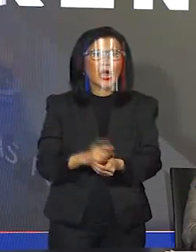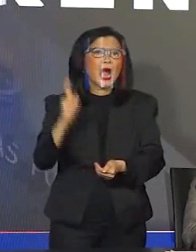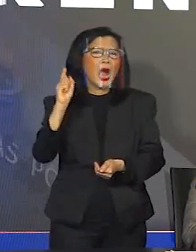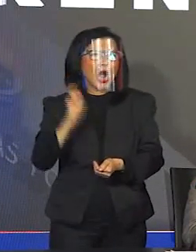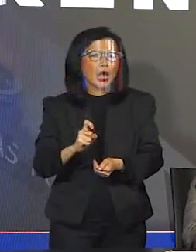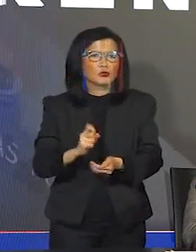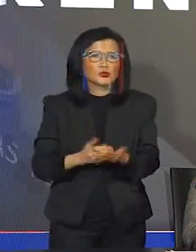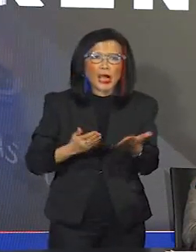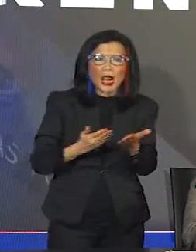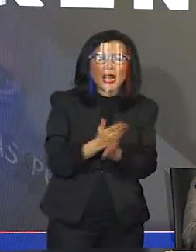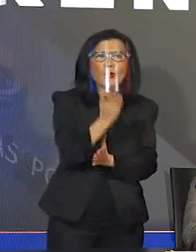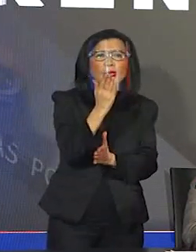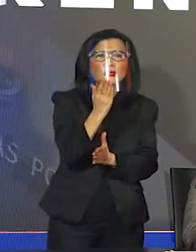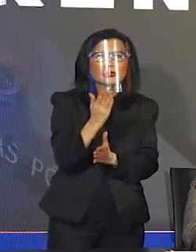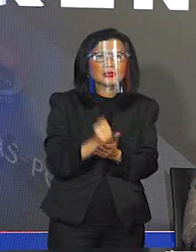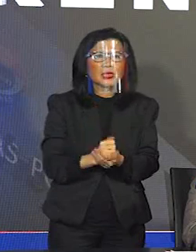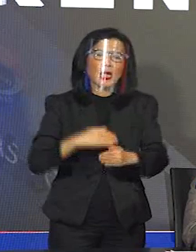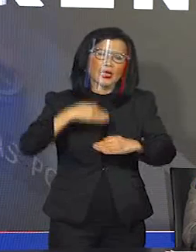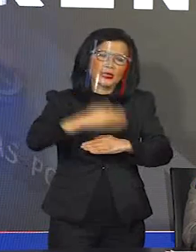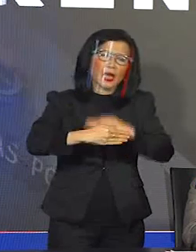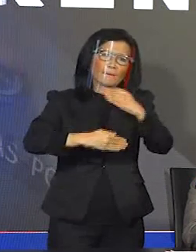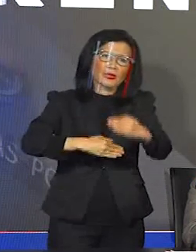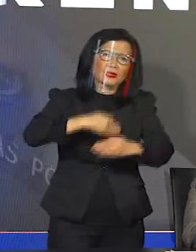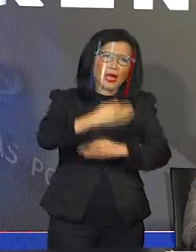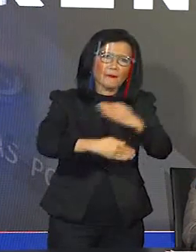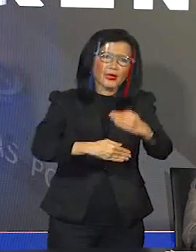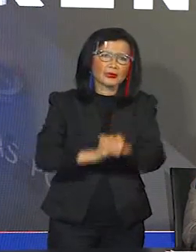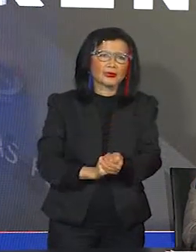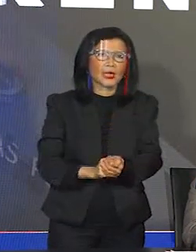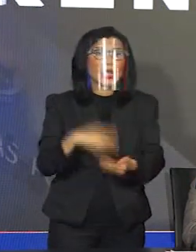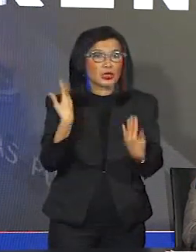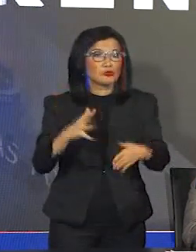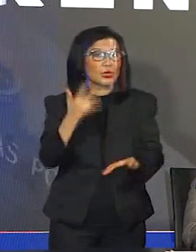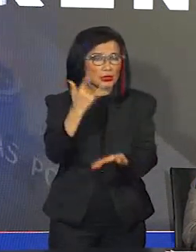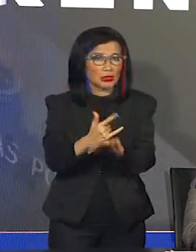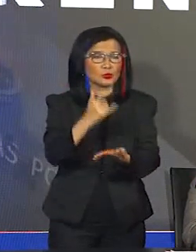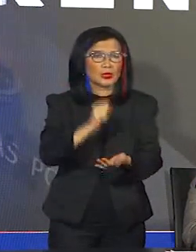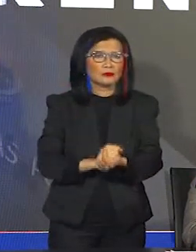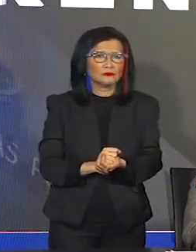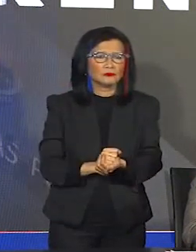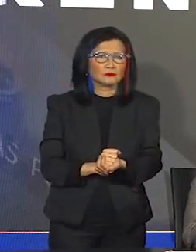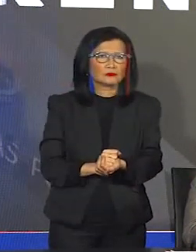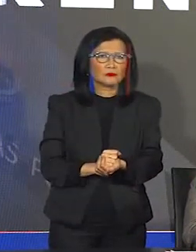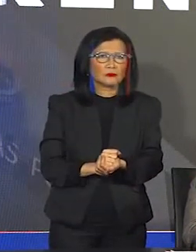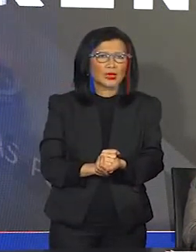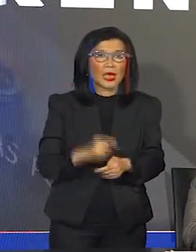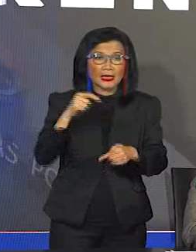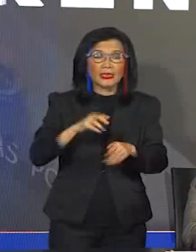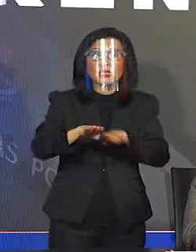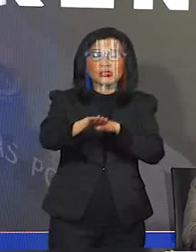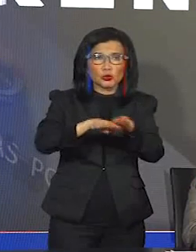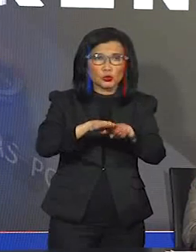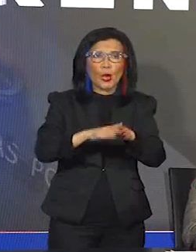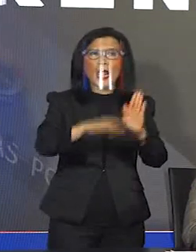harus melalui tahapan-tahapan yang telah ditentukan, dan tentunya ini sesuai